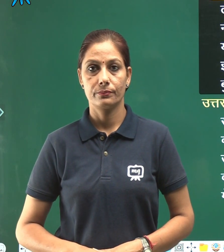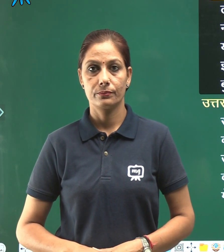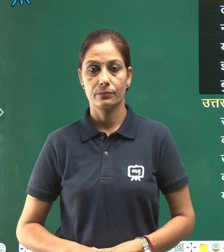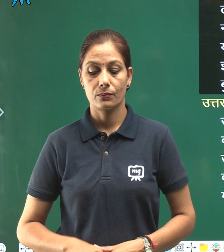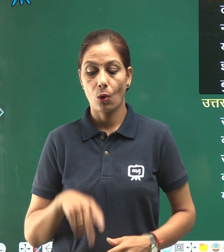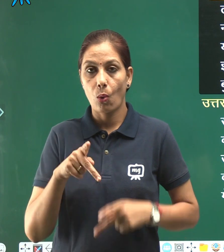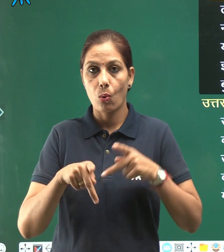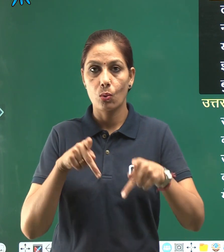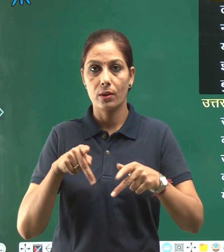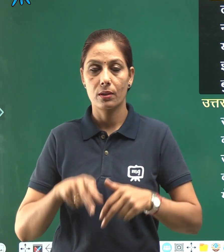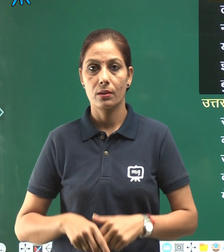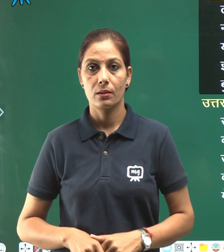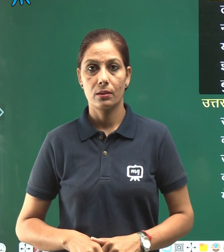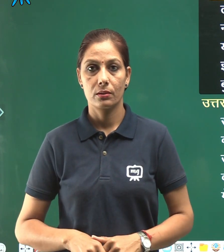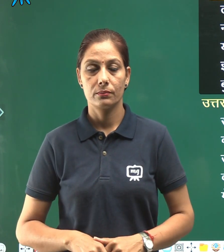लोगों ने